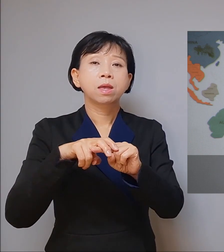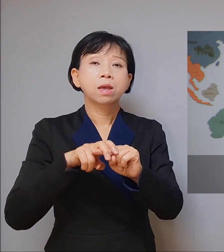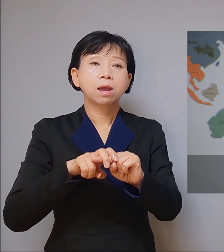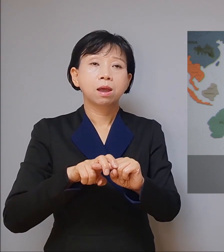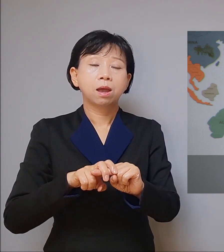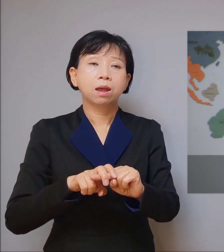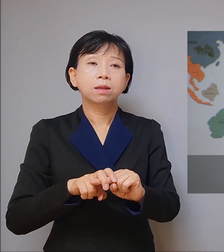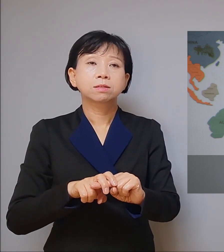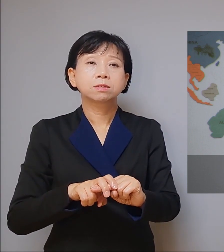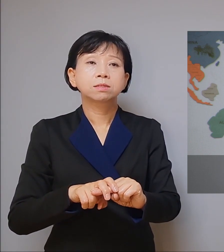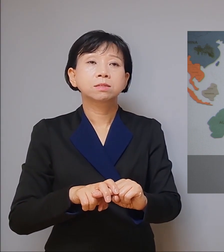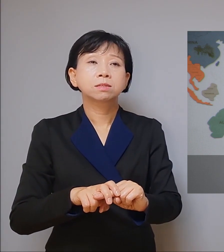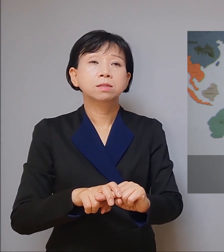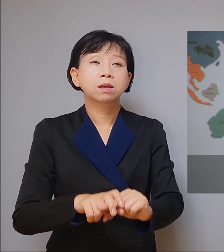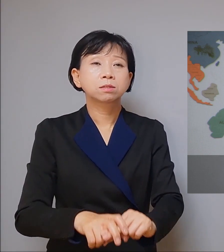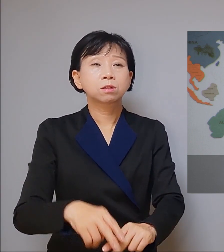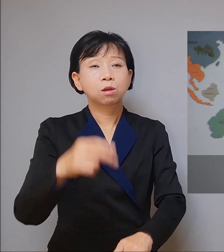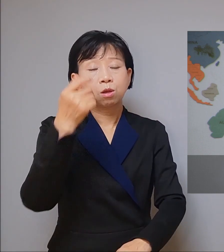어둠에